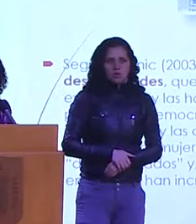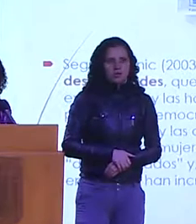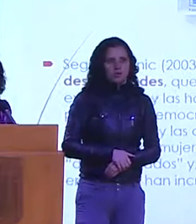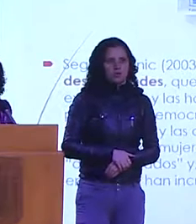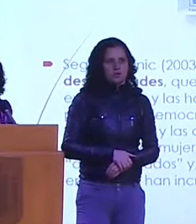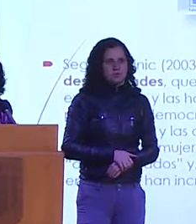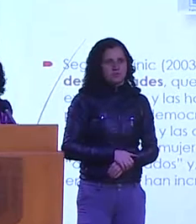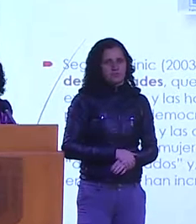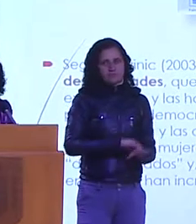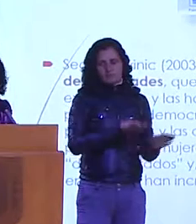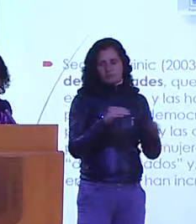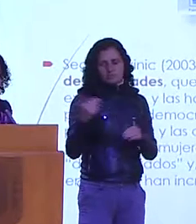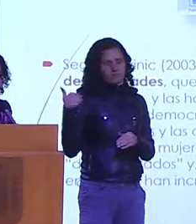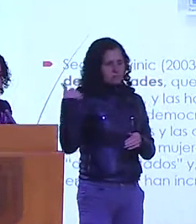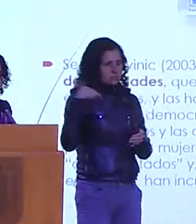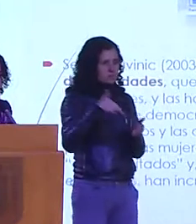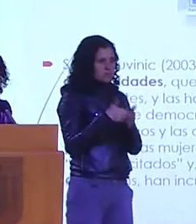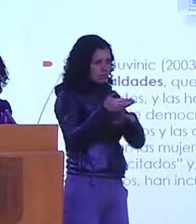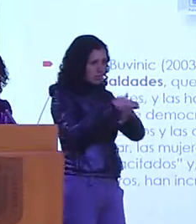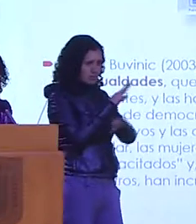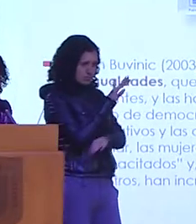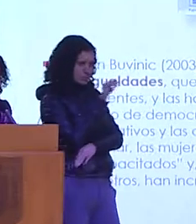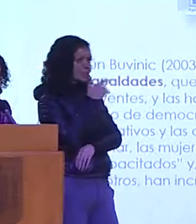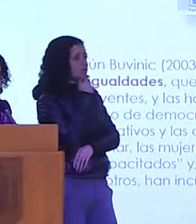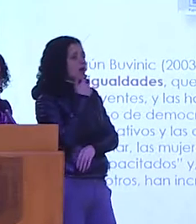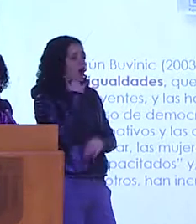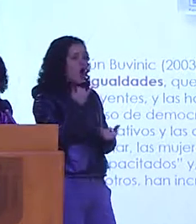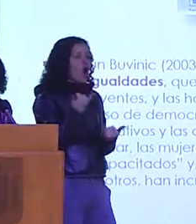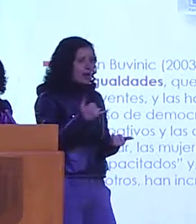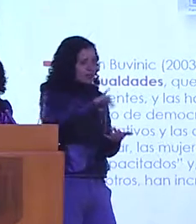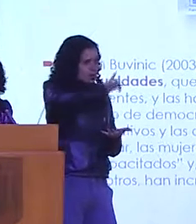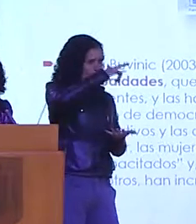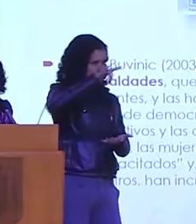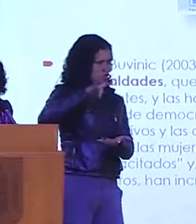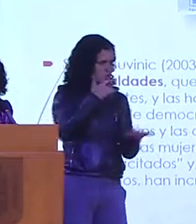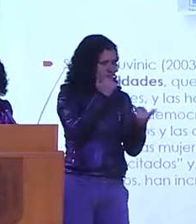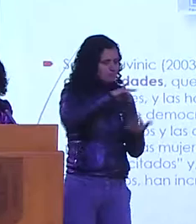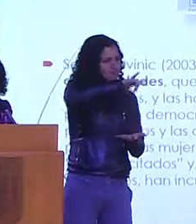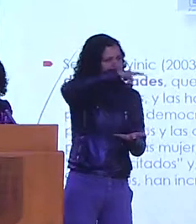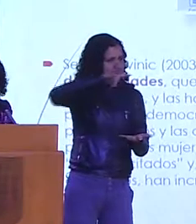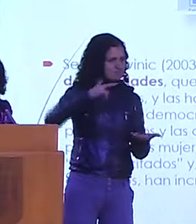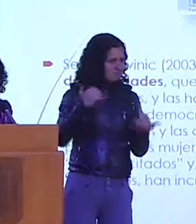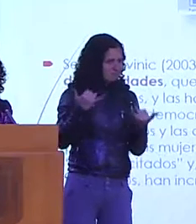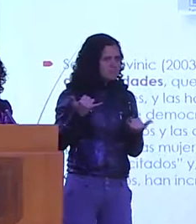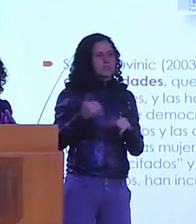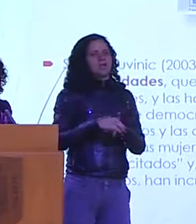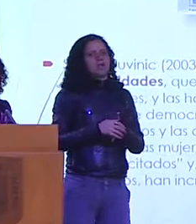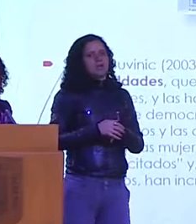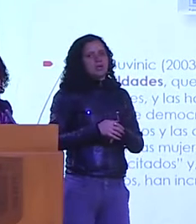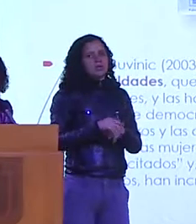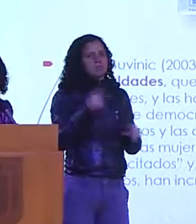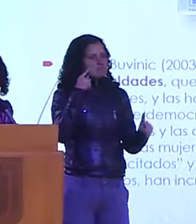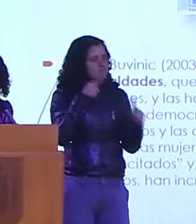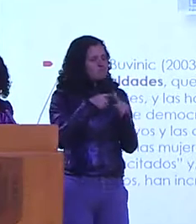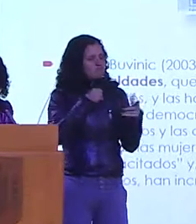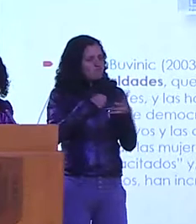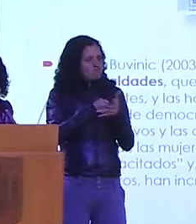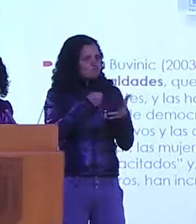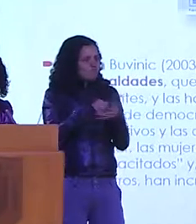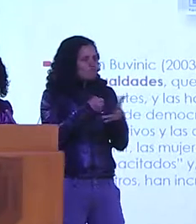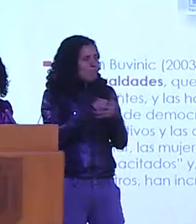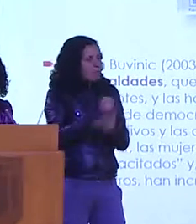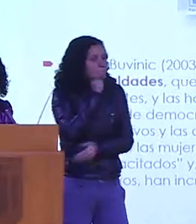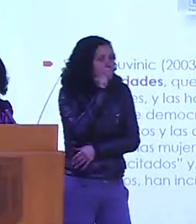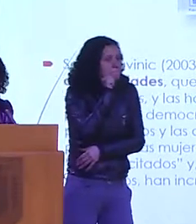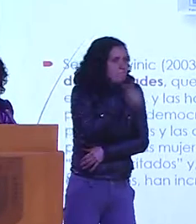Según Dubinik, la globalización en la que vivimos en estos últimos tiempos ha intensificado las